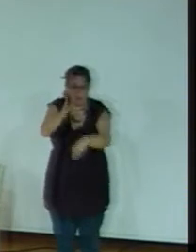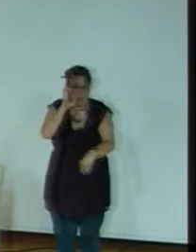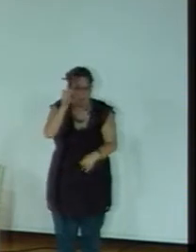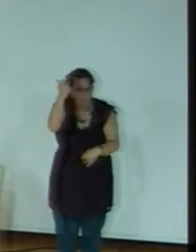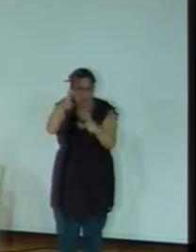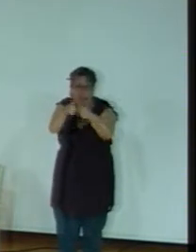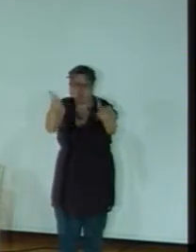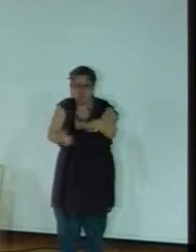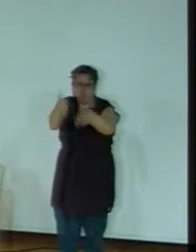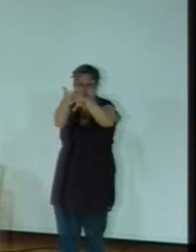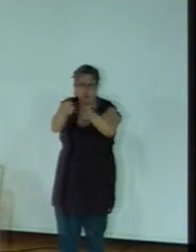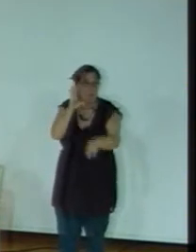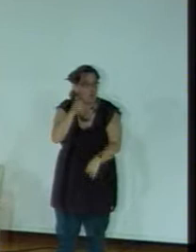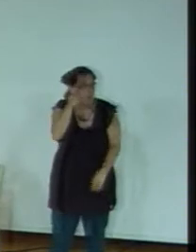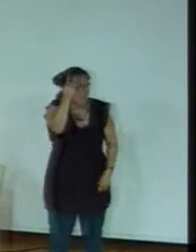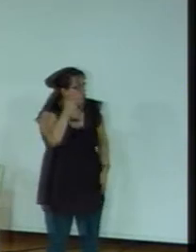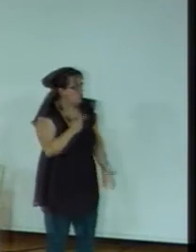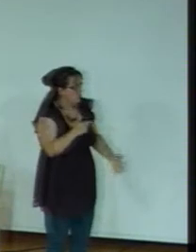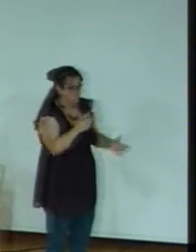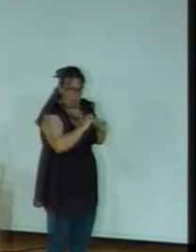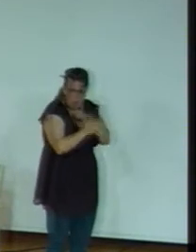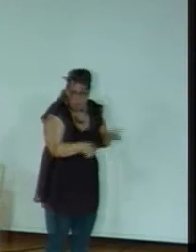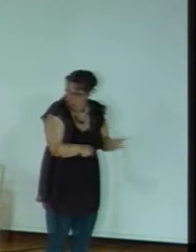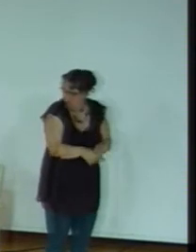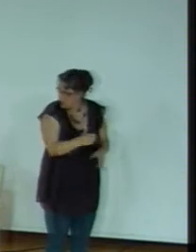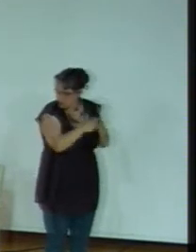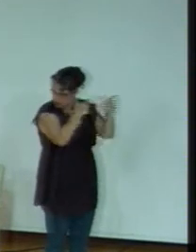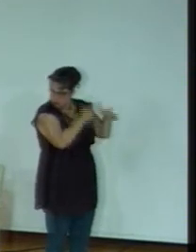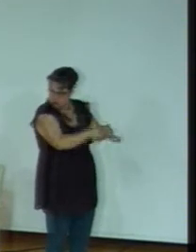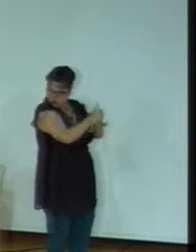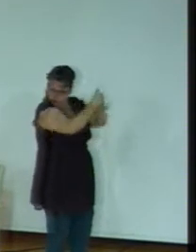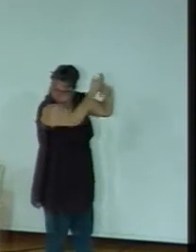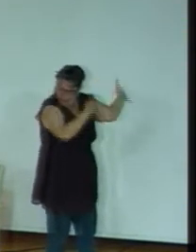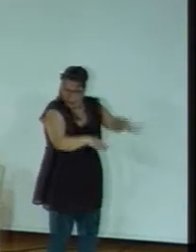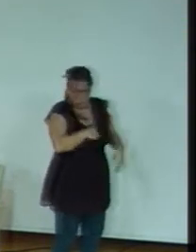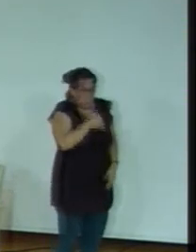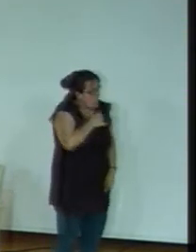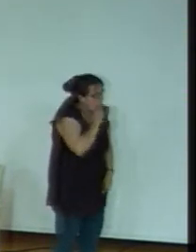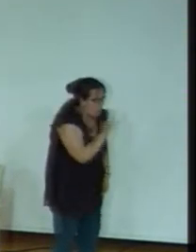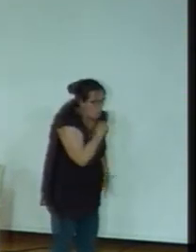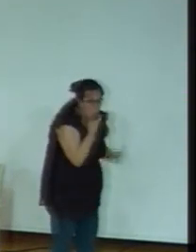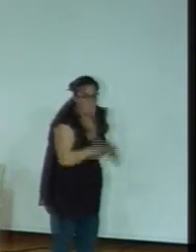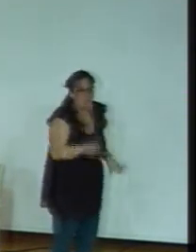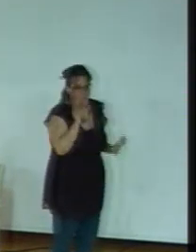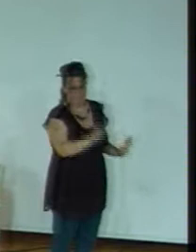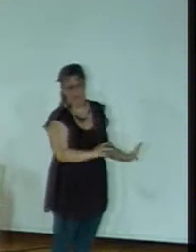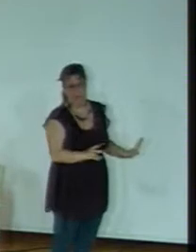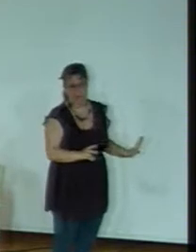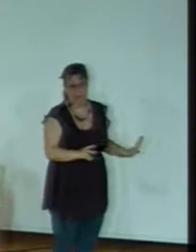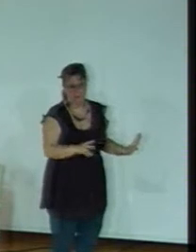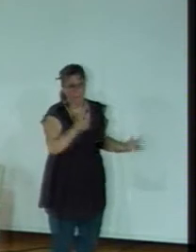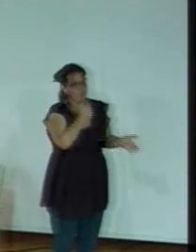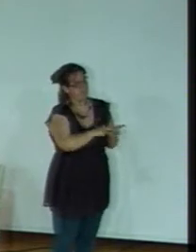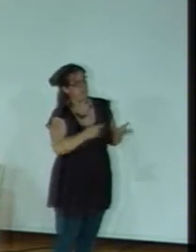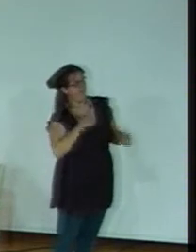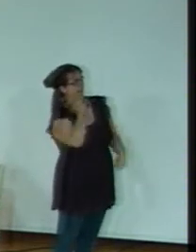communications passent par Google et Facebook, lui convient tout à fait. C'est son mode de pensée. De toute façon, c'est celui dans lequel il est à l'aise. Je voudrais juste polémiquer sur